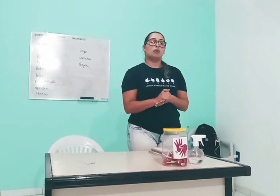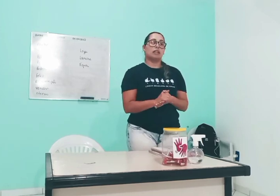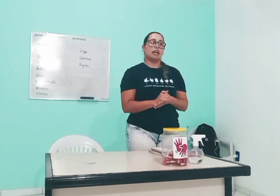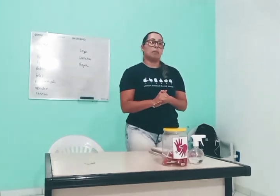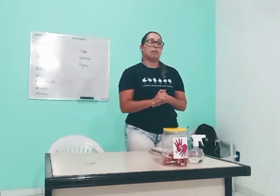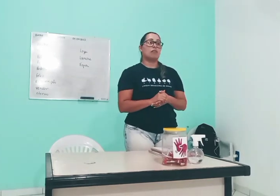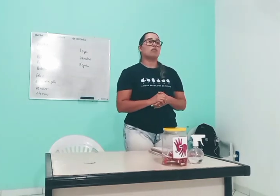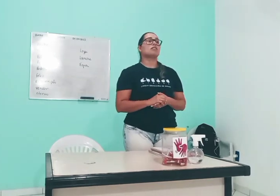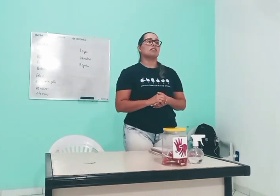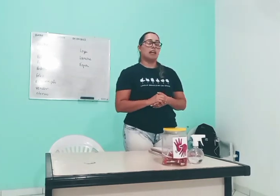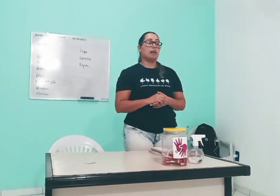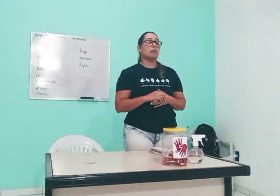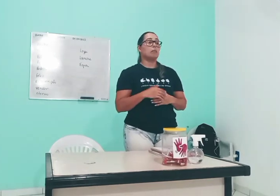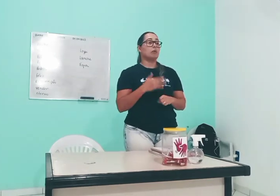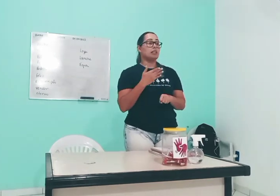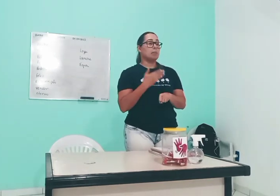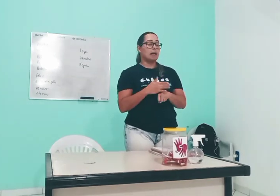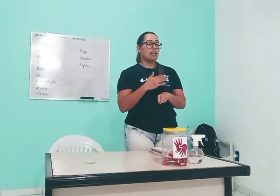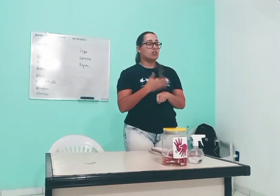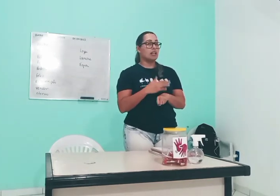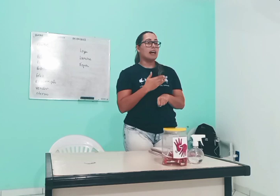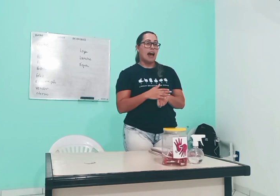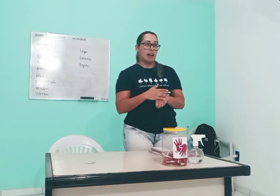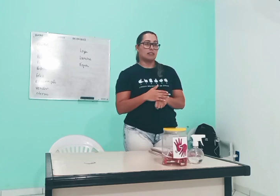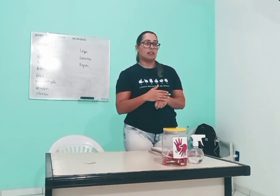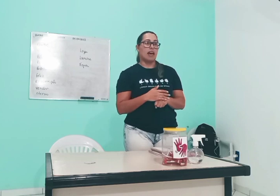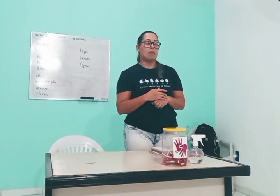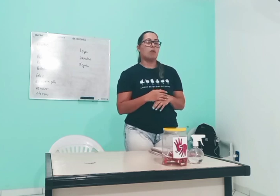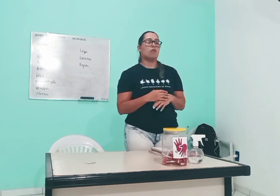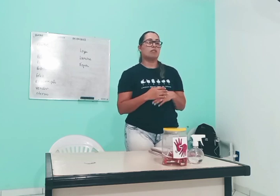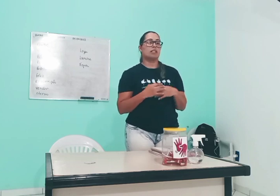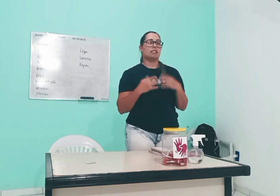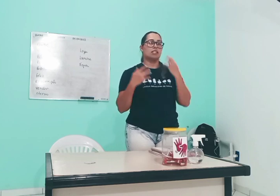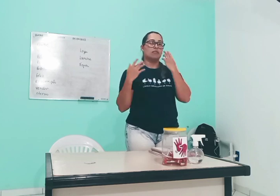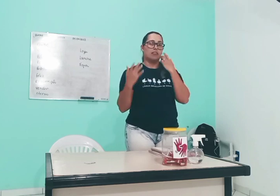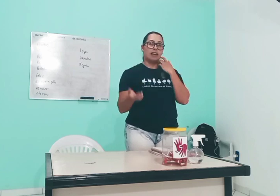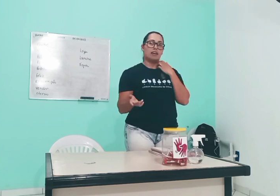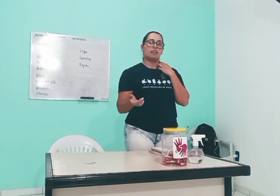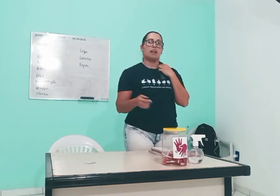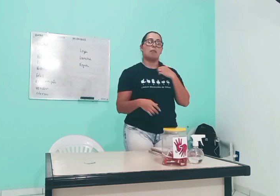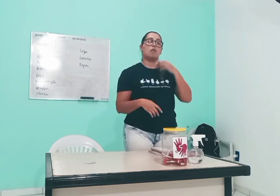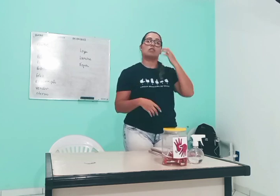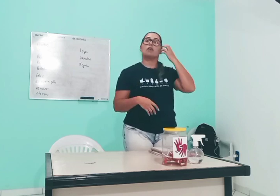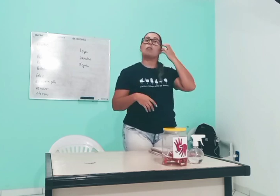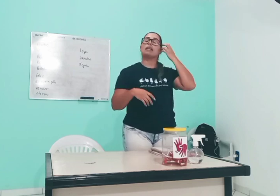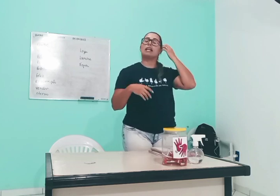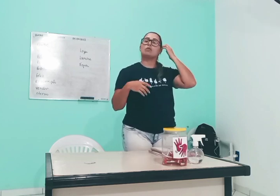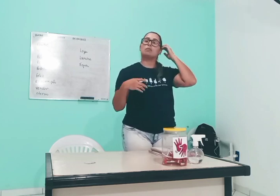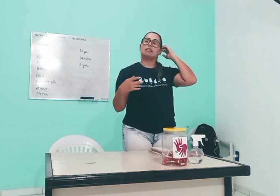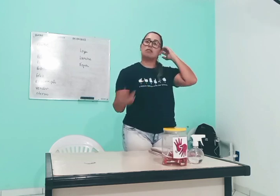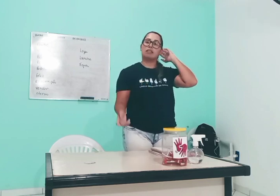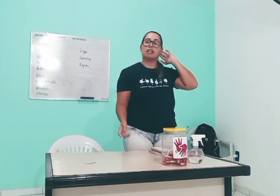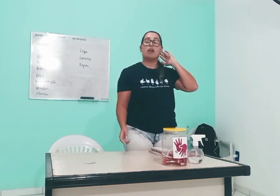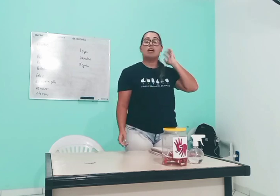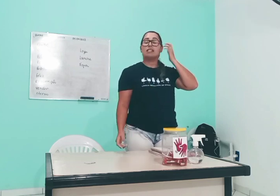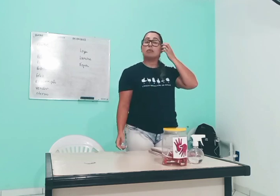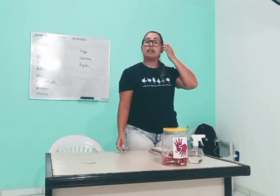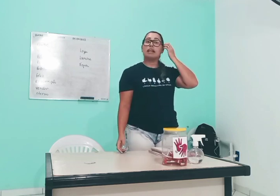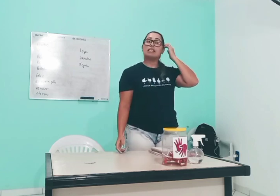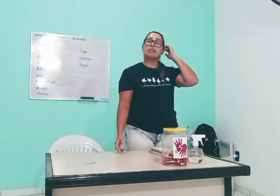isso por quê? Para você poder praticar. É bom você se ver, é bom você ver como é que está a sua expressão facial. Sabe porque